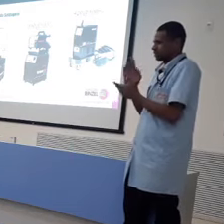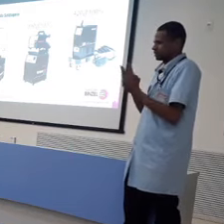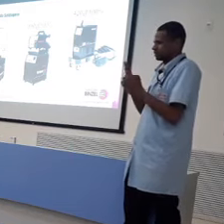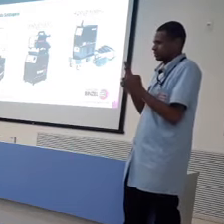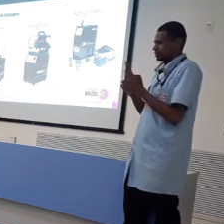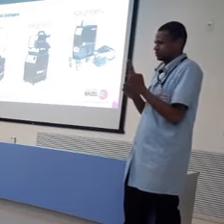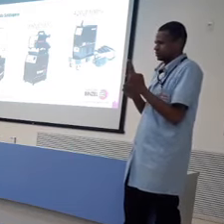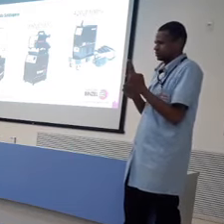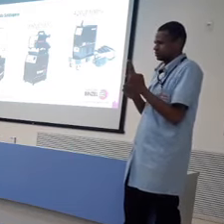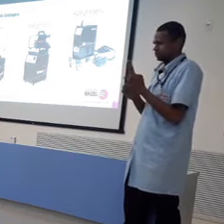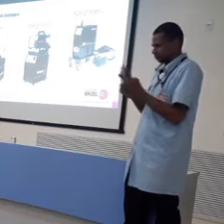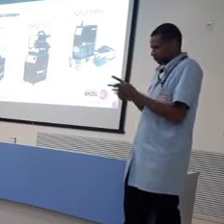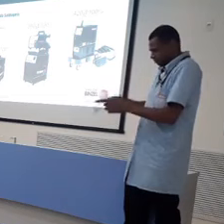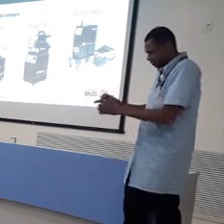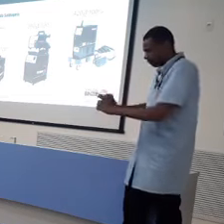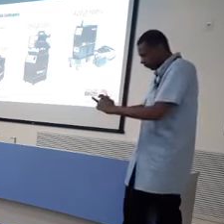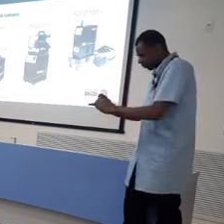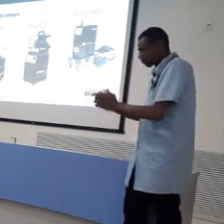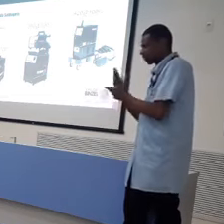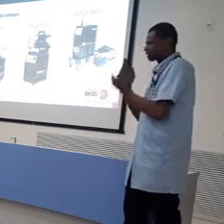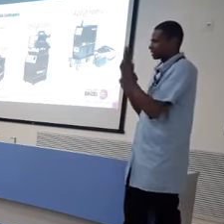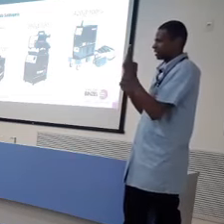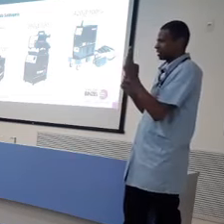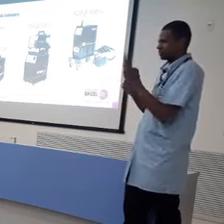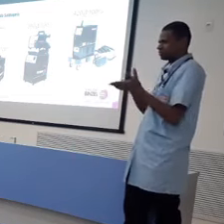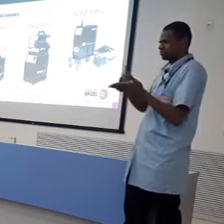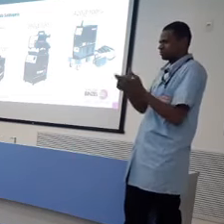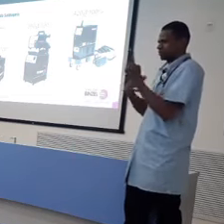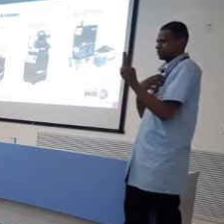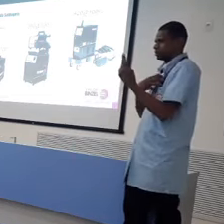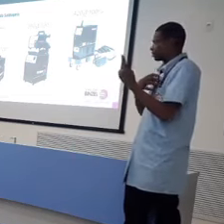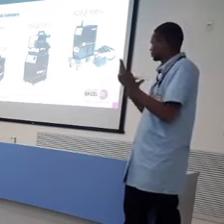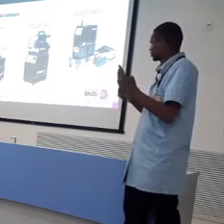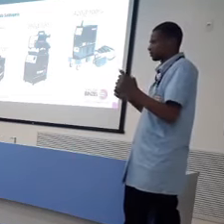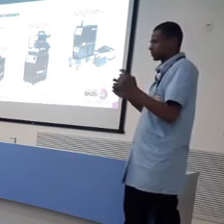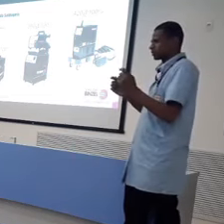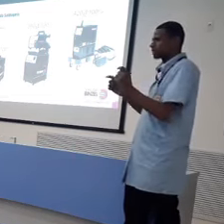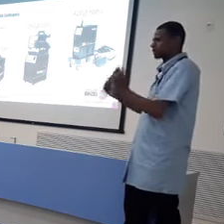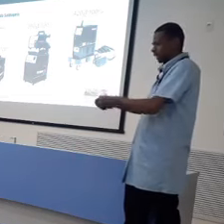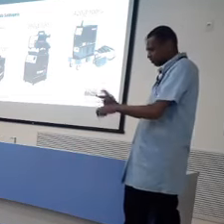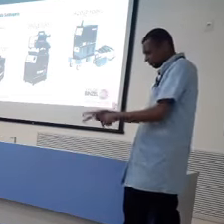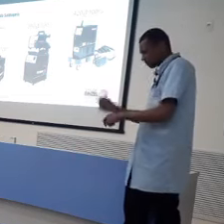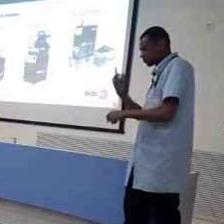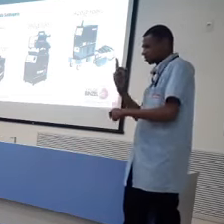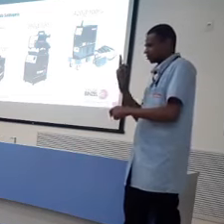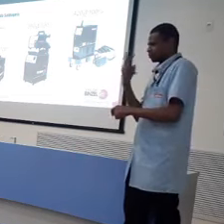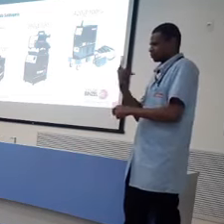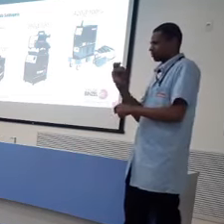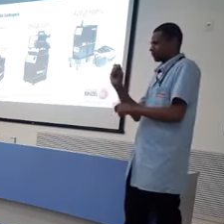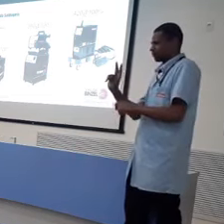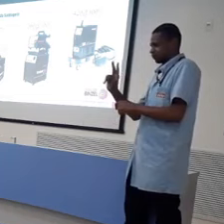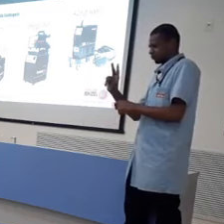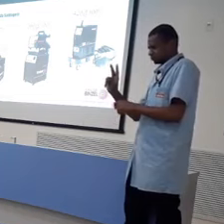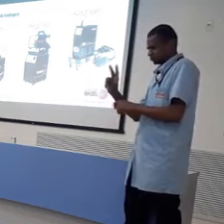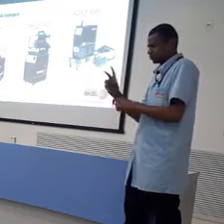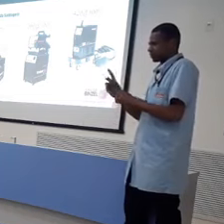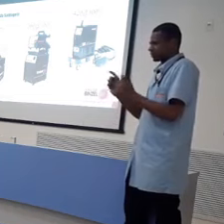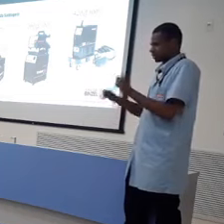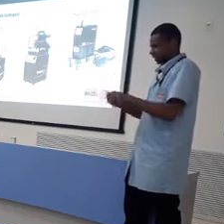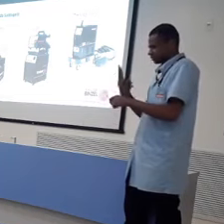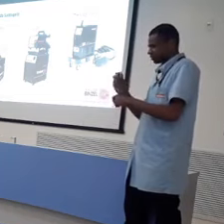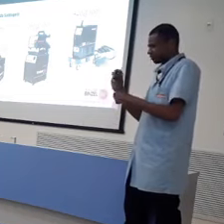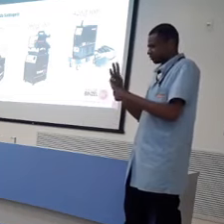um único equipamento. Tem diversas vantagens. Pode ser ligado em 220 monofásico, trifásico